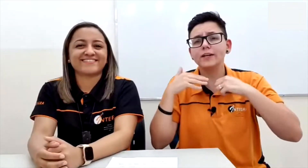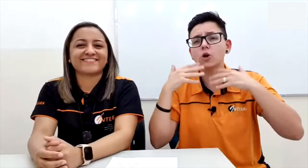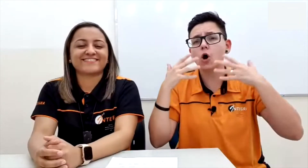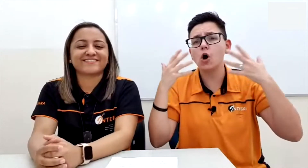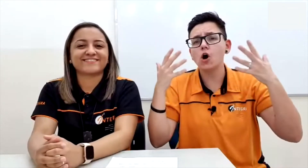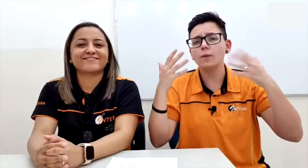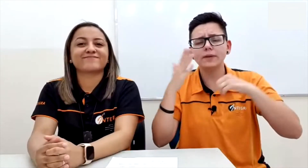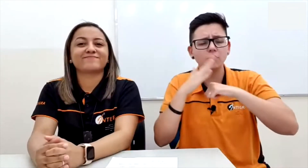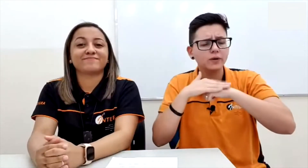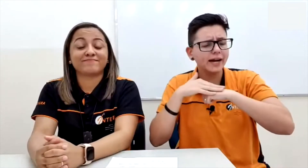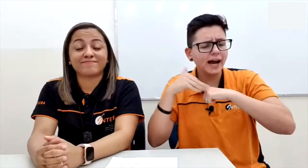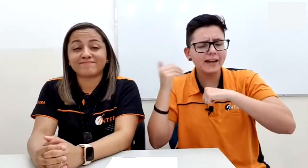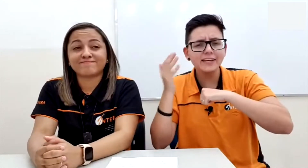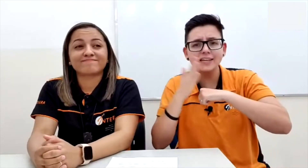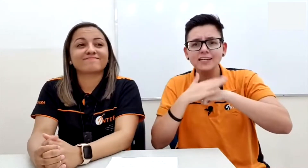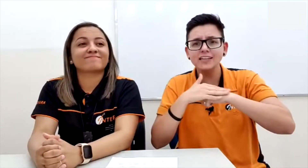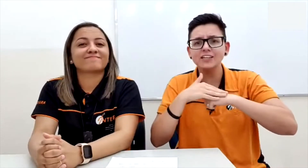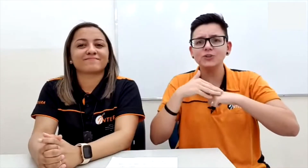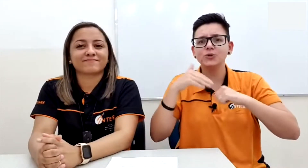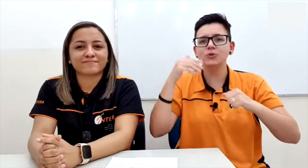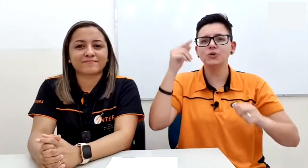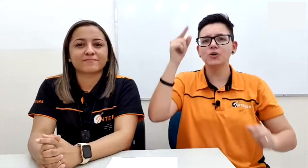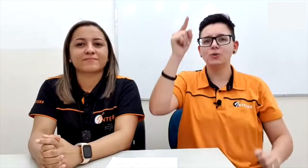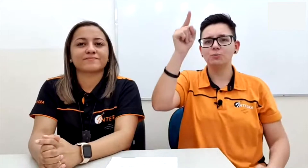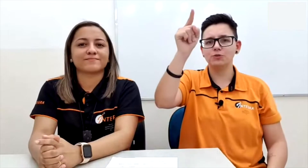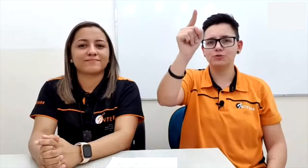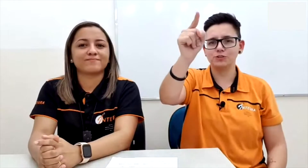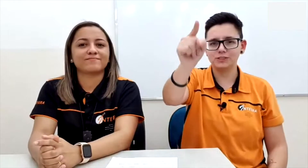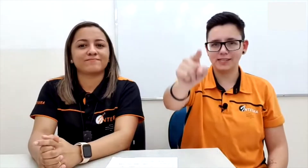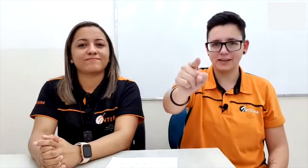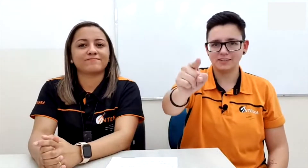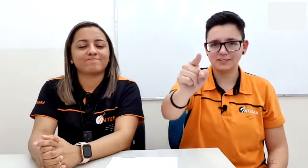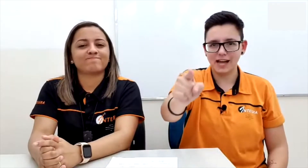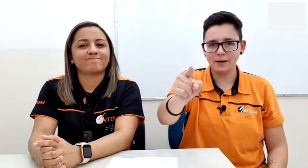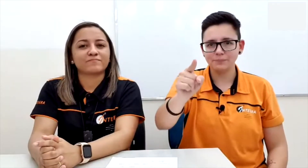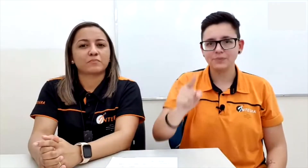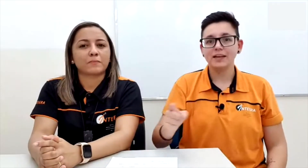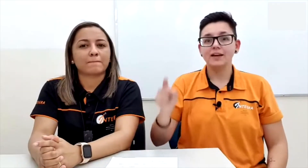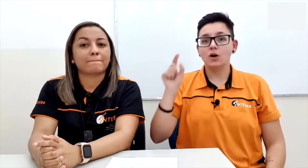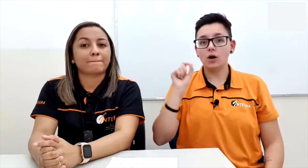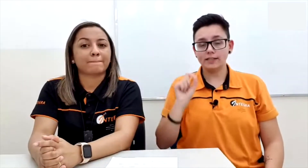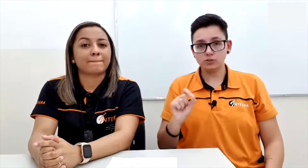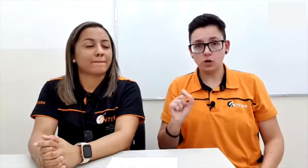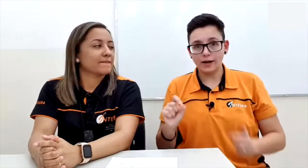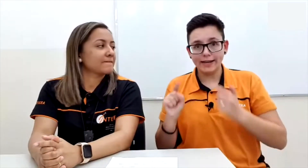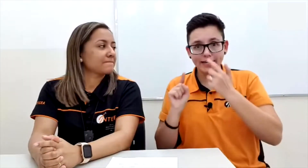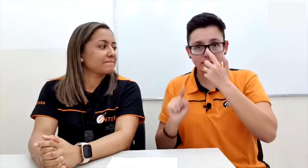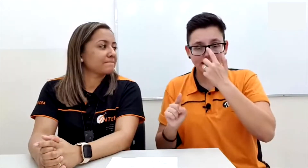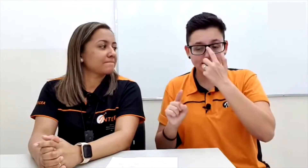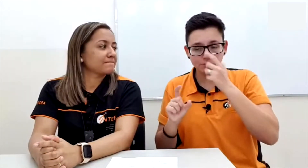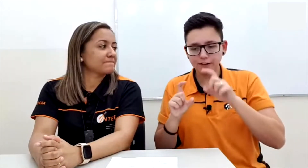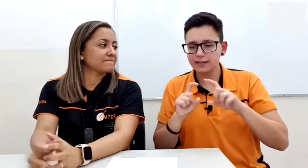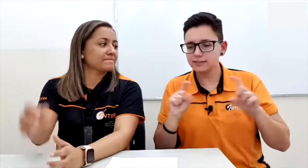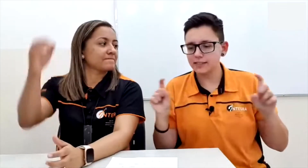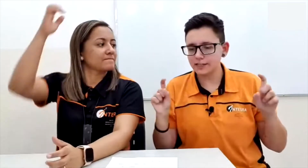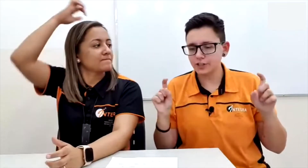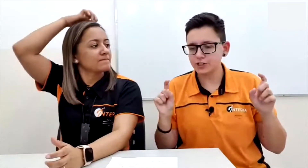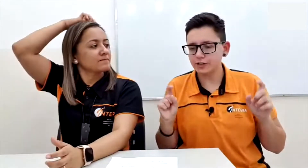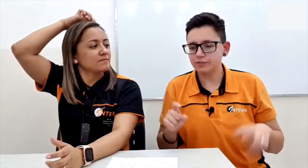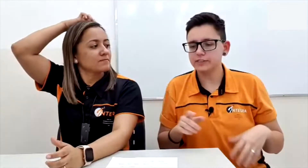o enorme, né? Um carinho por você, tá? Olha só, e essa frase que a gente está